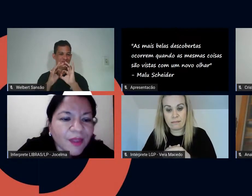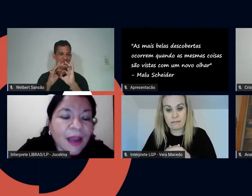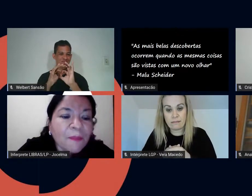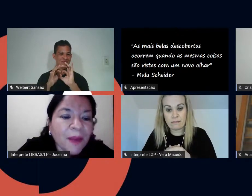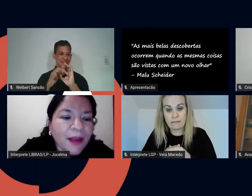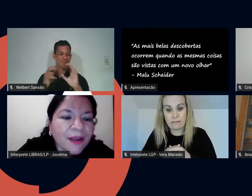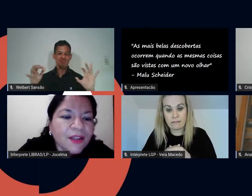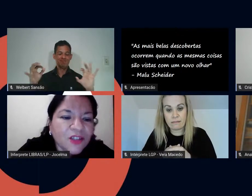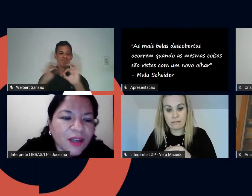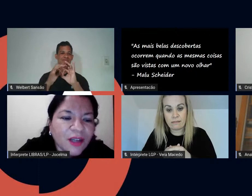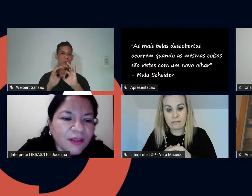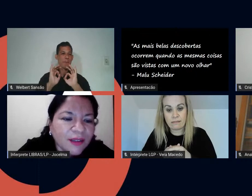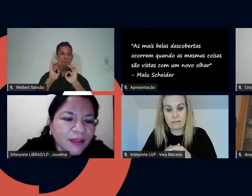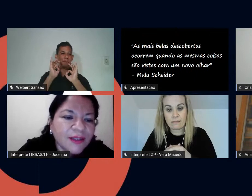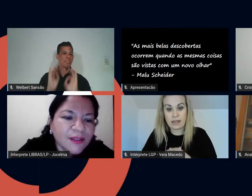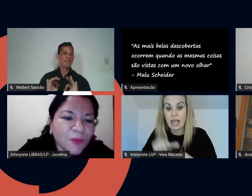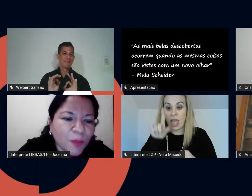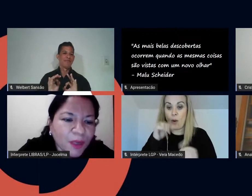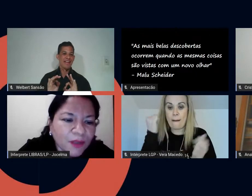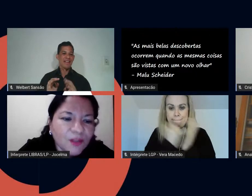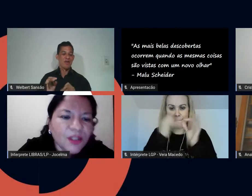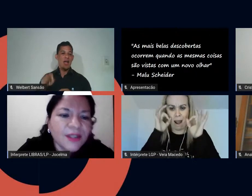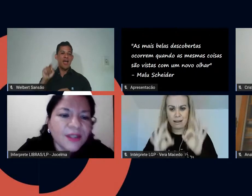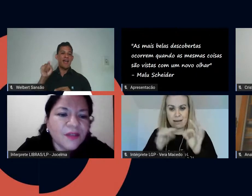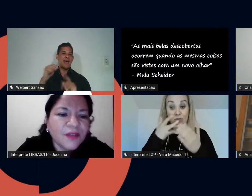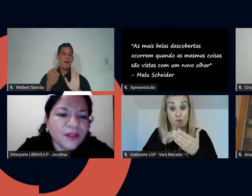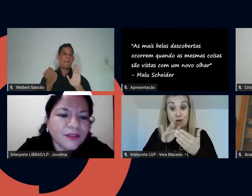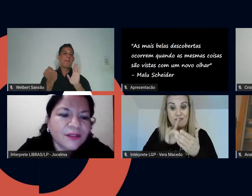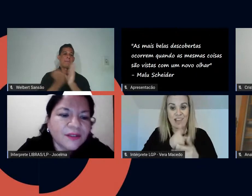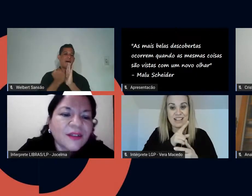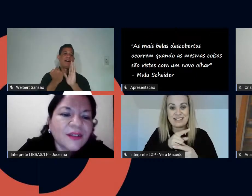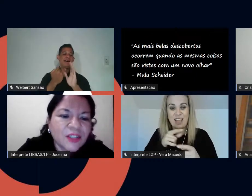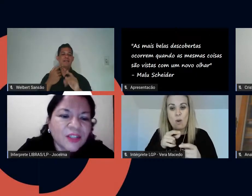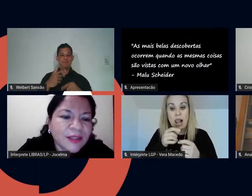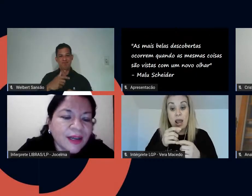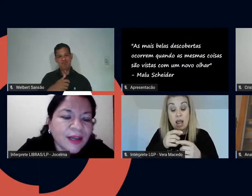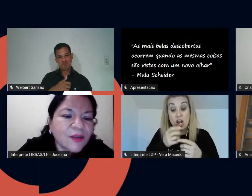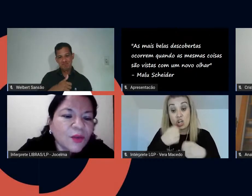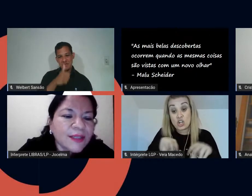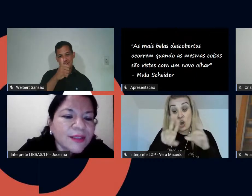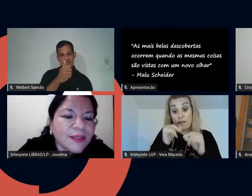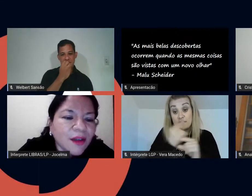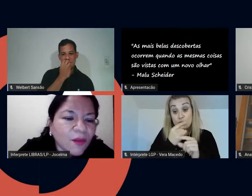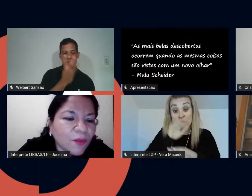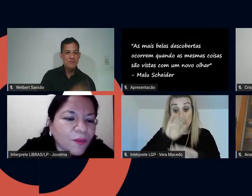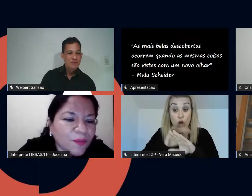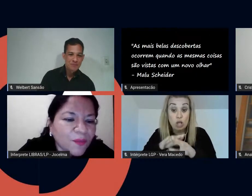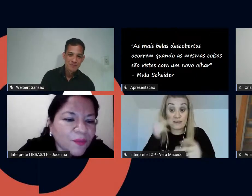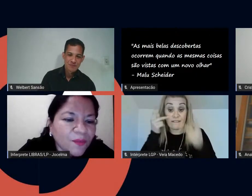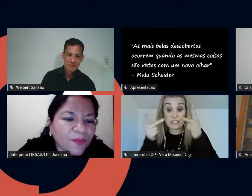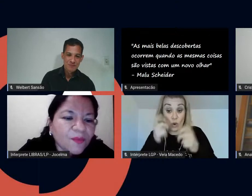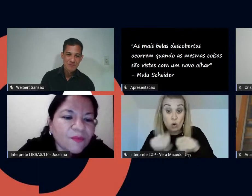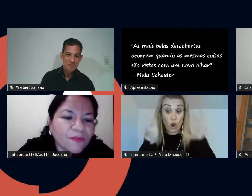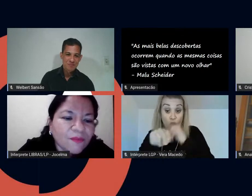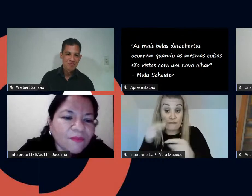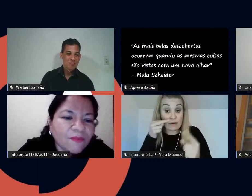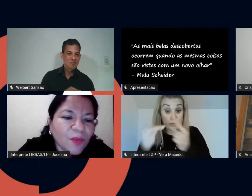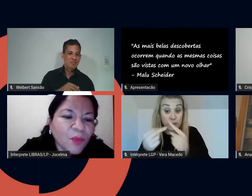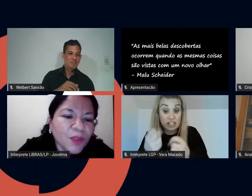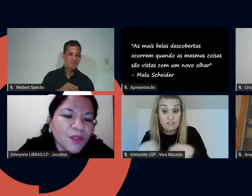livro e é a marca registrada dele, desses momentos de ressignificância que traz essa